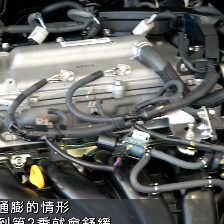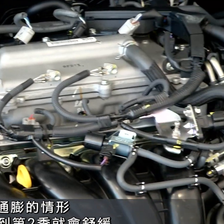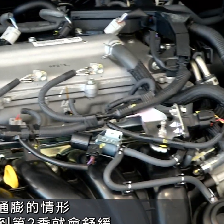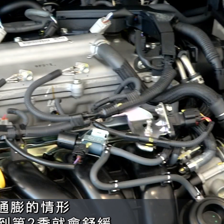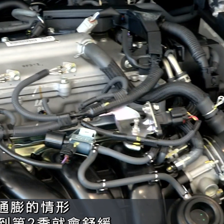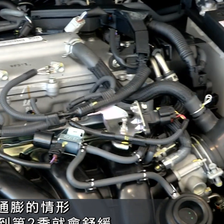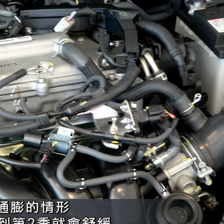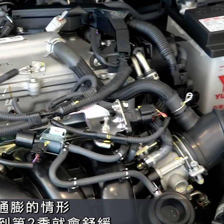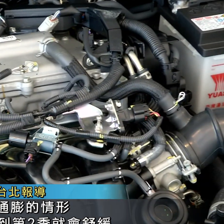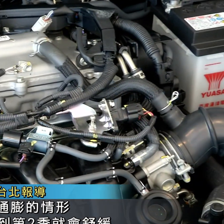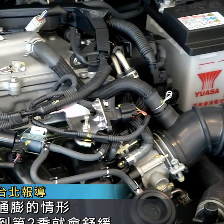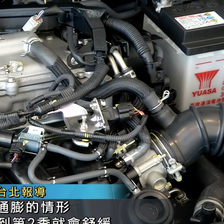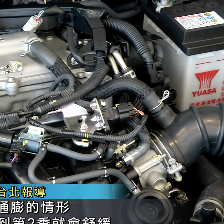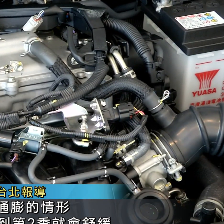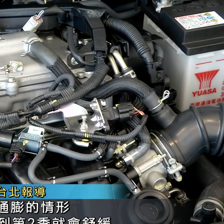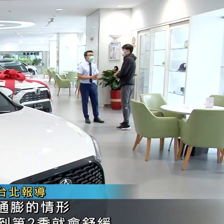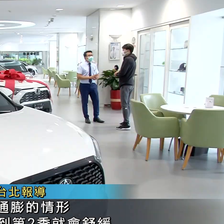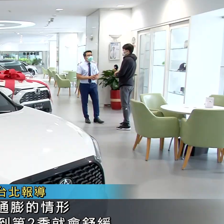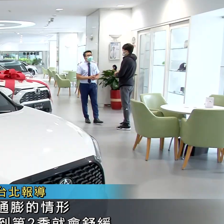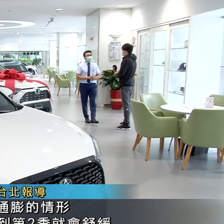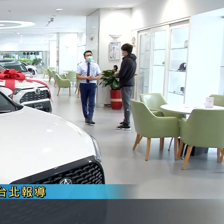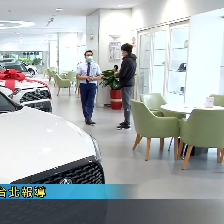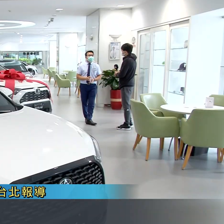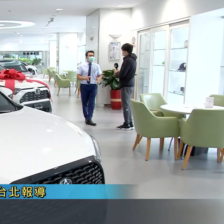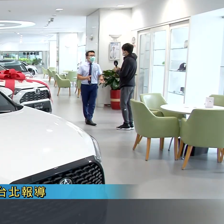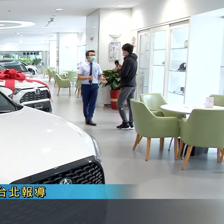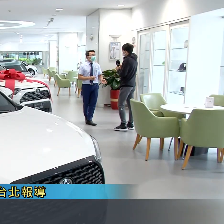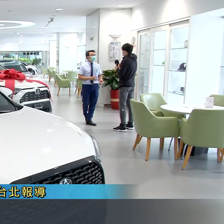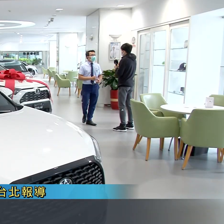概明年第一季到第二季就会舒缓。记者黄略、张国良台北报道。